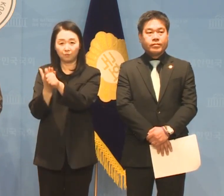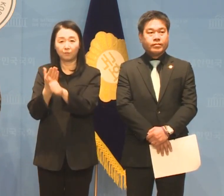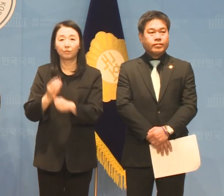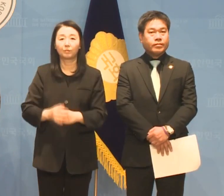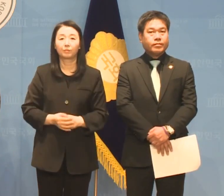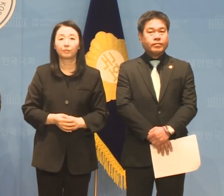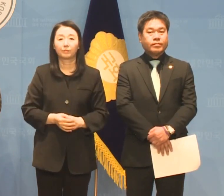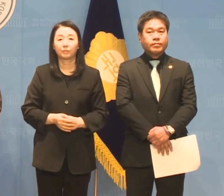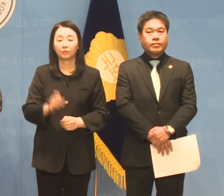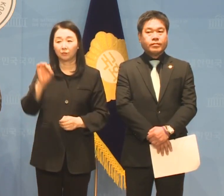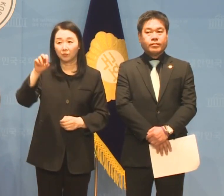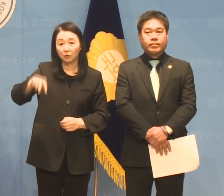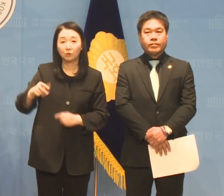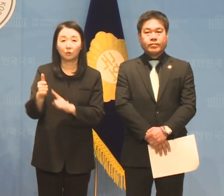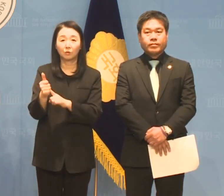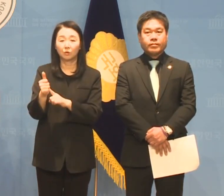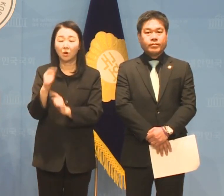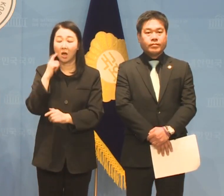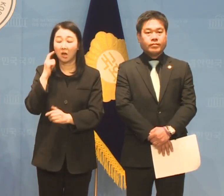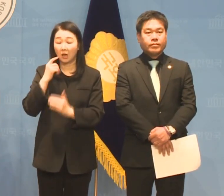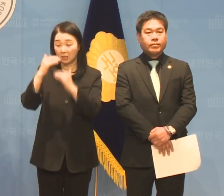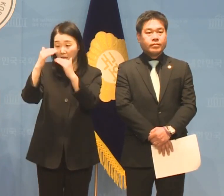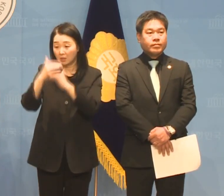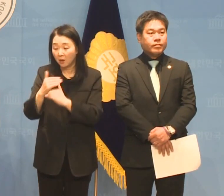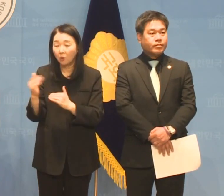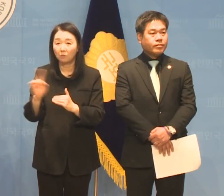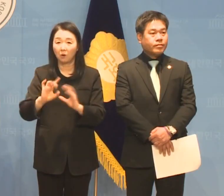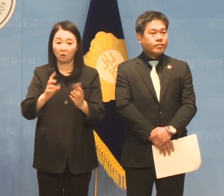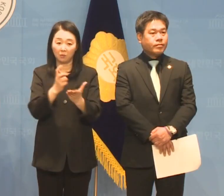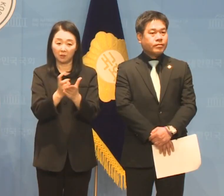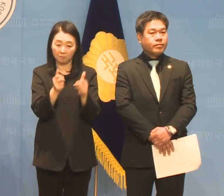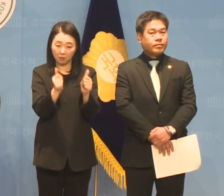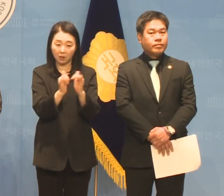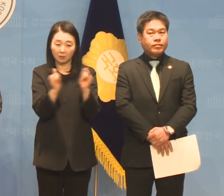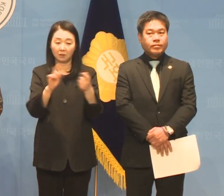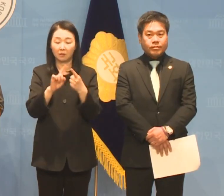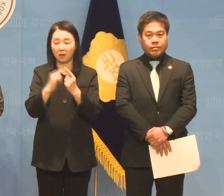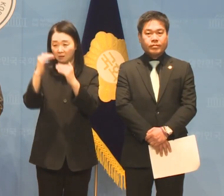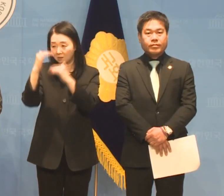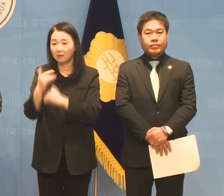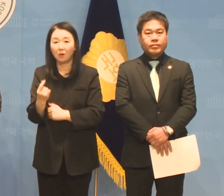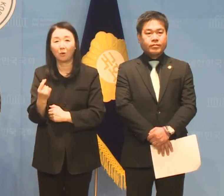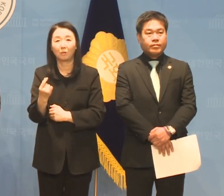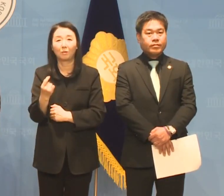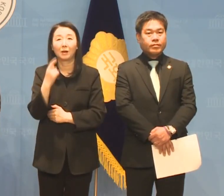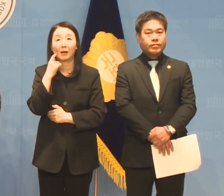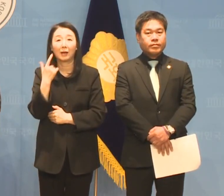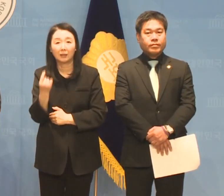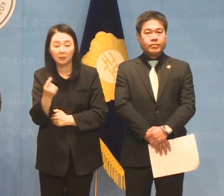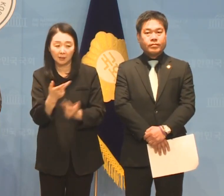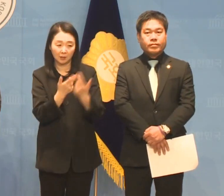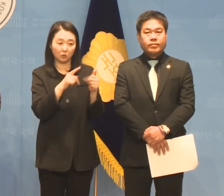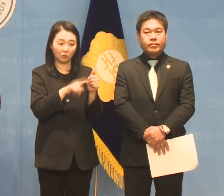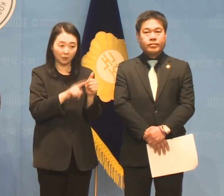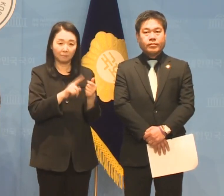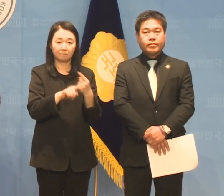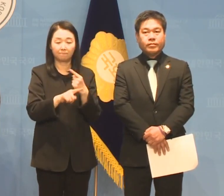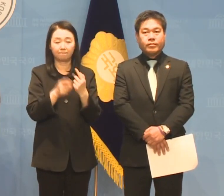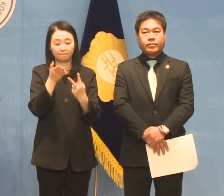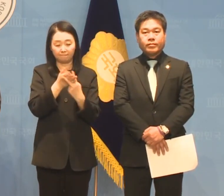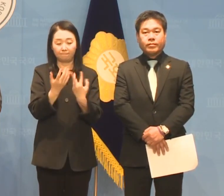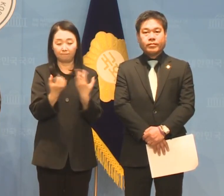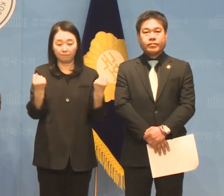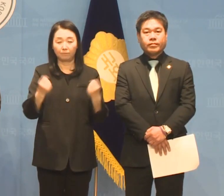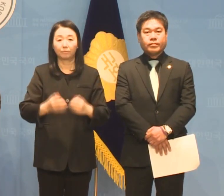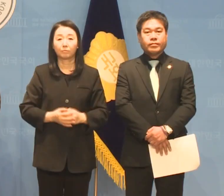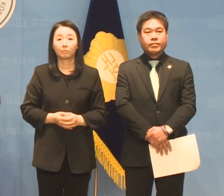되었습니다. 유동규의 허위 발언 내용은 크게 헌법재판관들에 대한 발언 부분과 이재명 대표에 대한 발언 부분으로 나눌 수